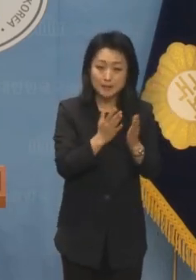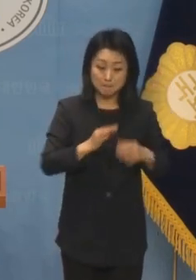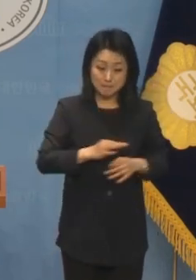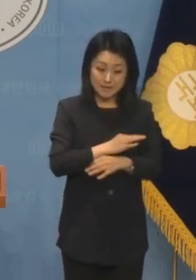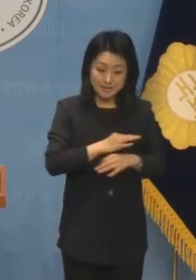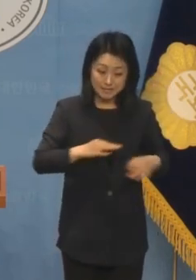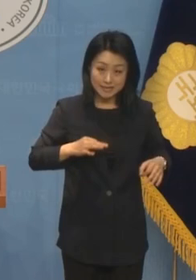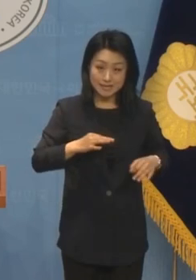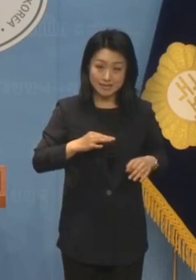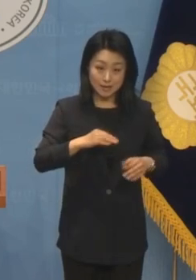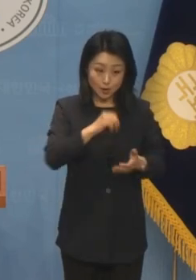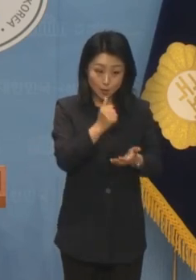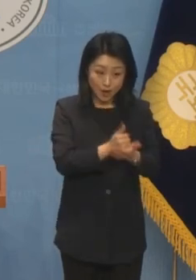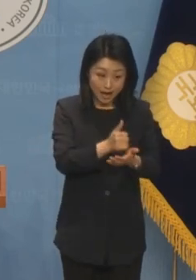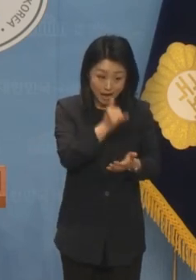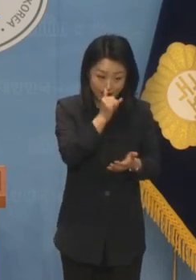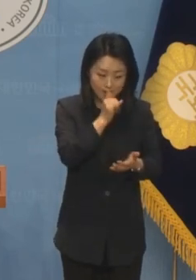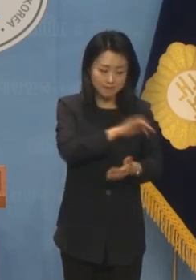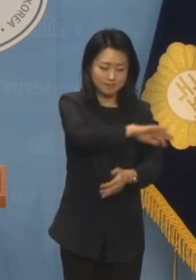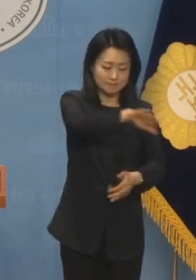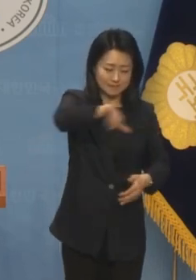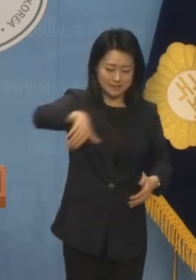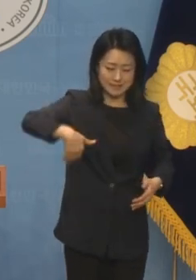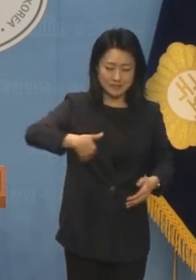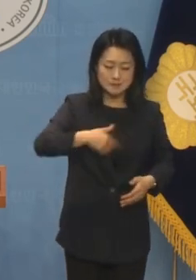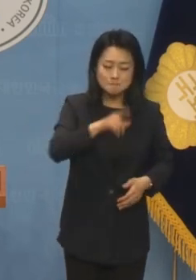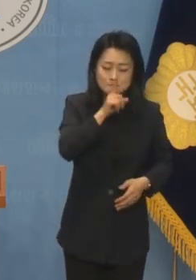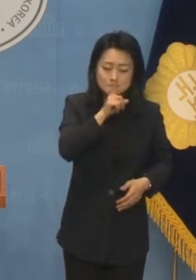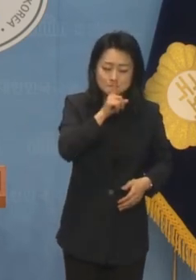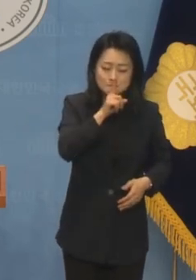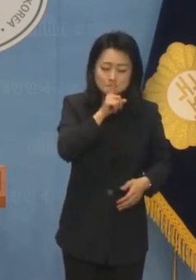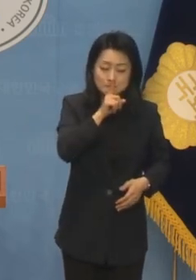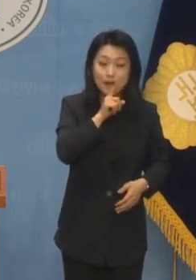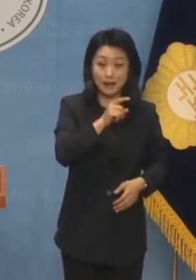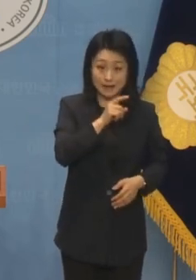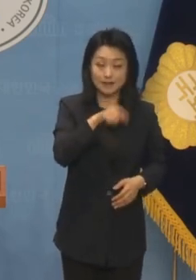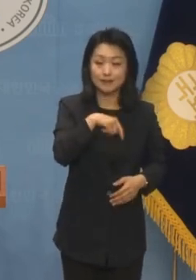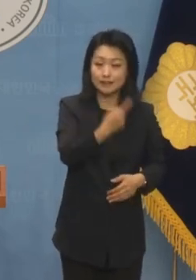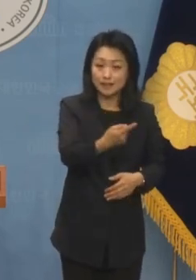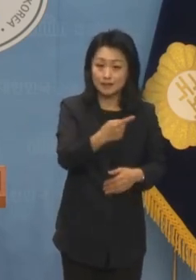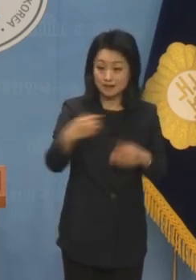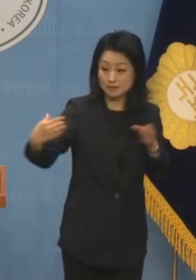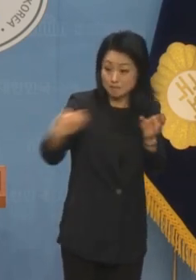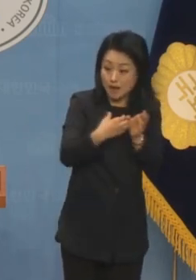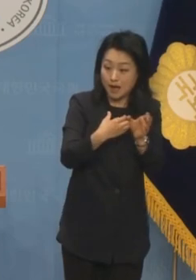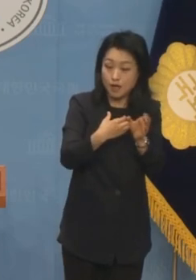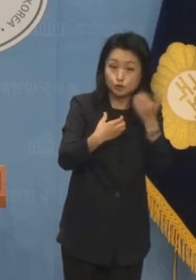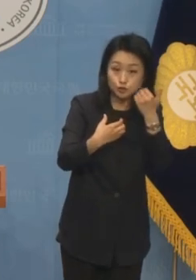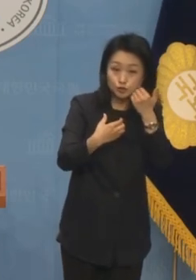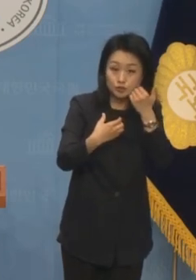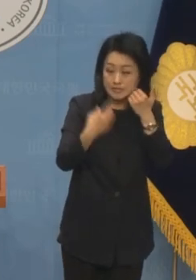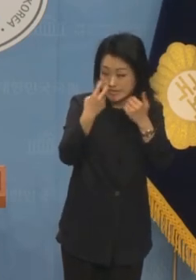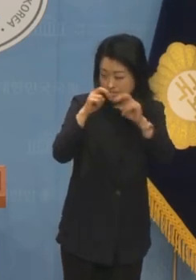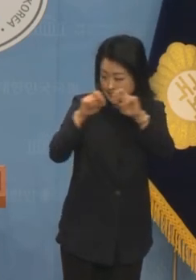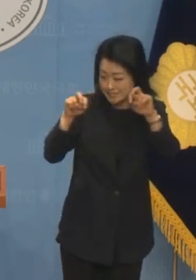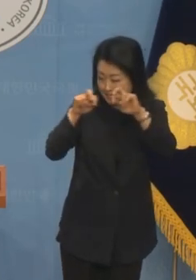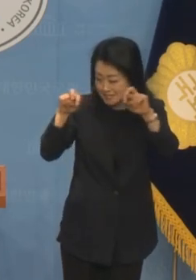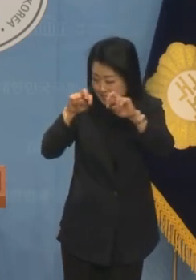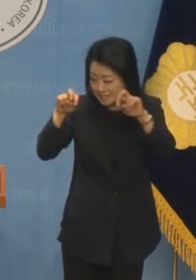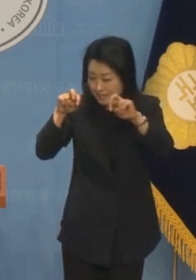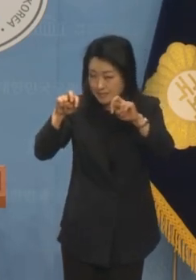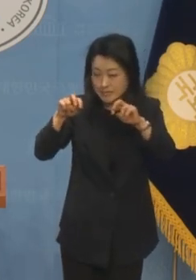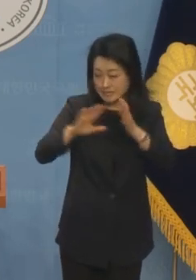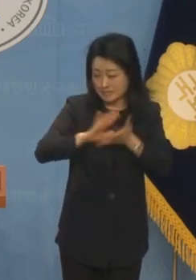범죄는 무한정 감쌉니다. 반면 그에 맞서는 쪽은 사냥을 하듯